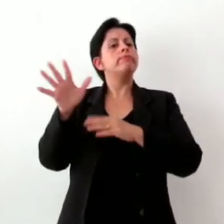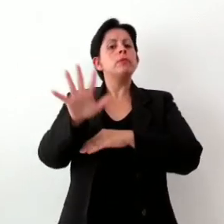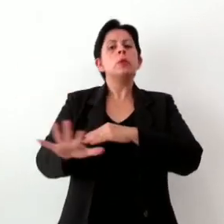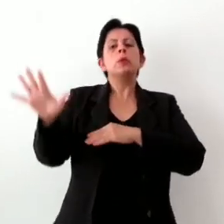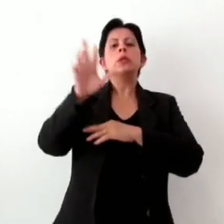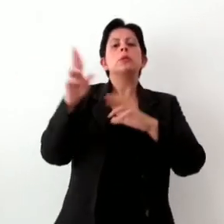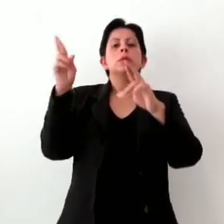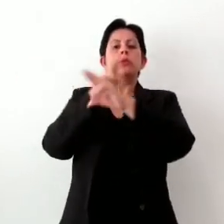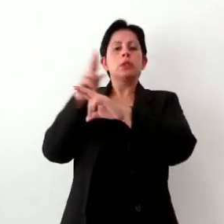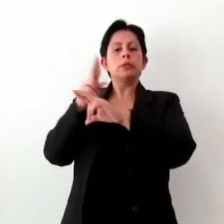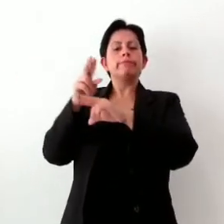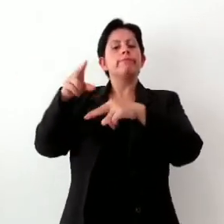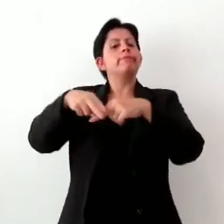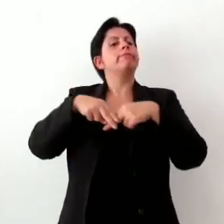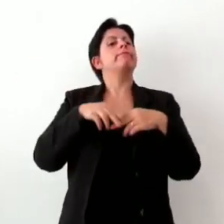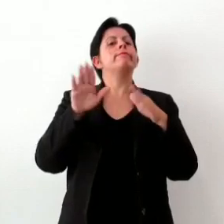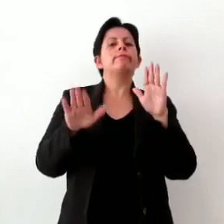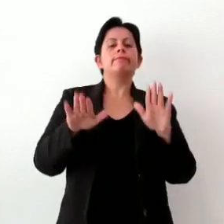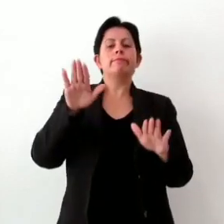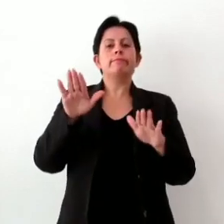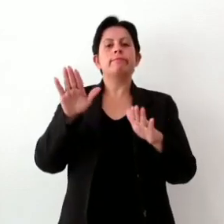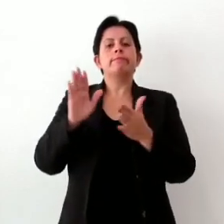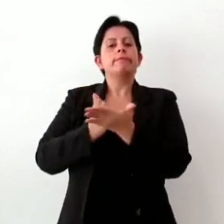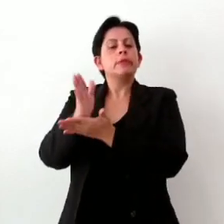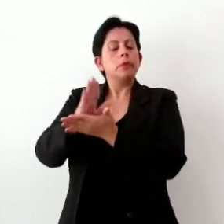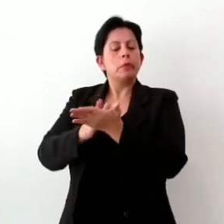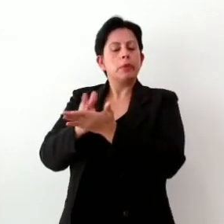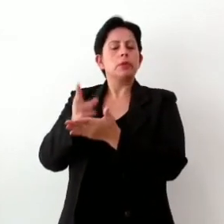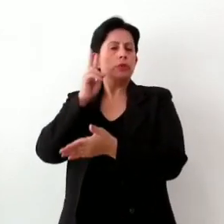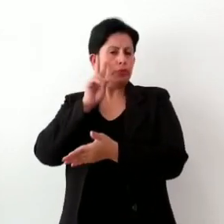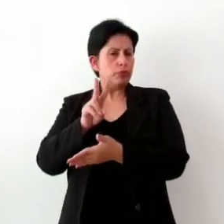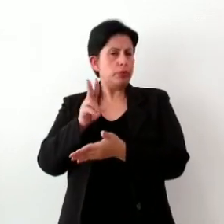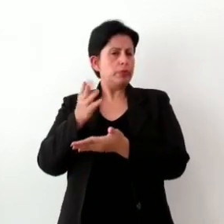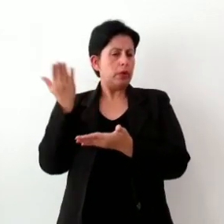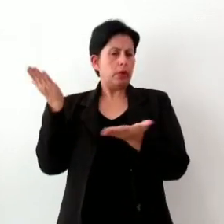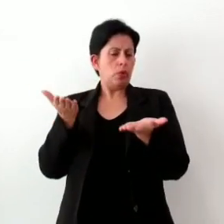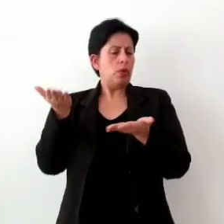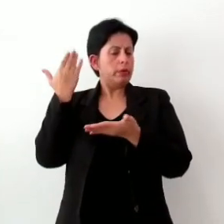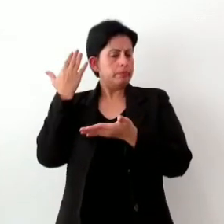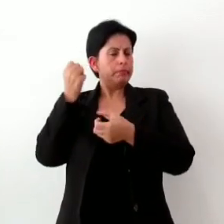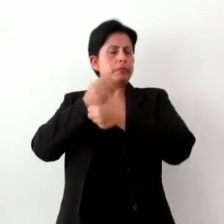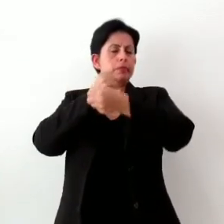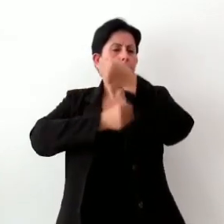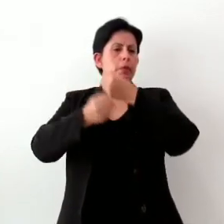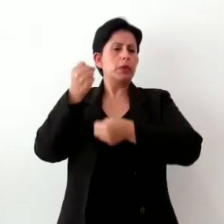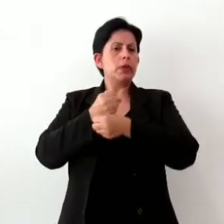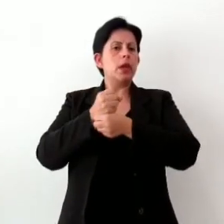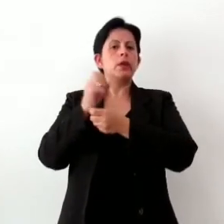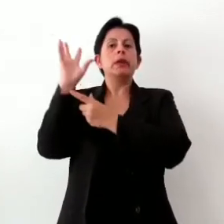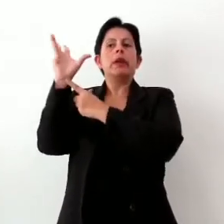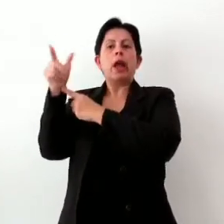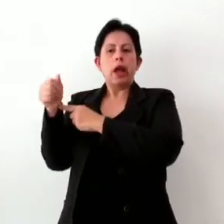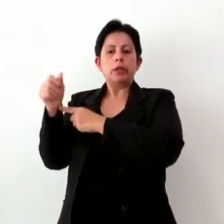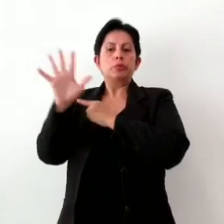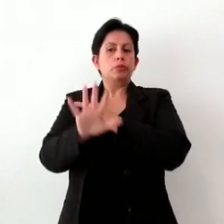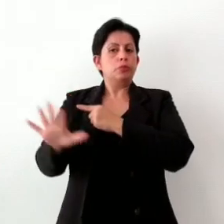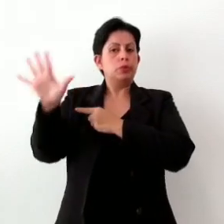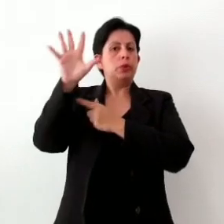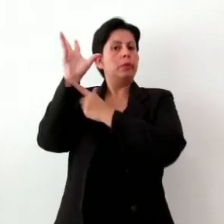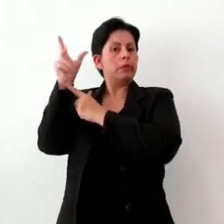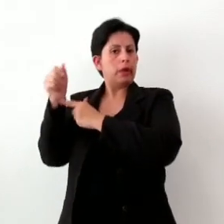vezes também incomoda, né? Então a gente viu recentemente, né, principalmente no ano passado, a arte, o campo da arte